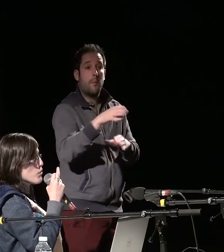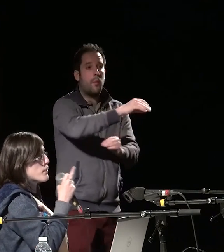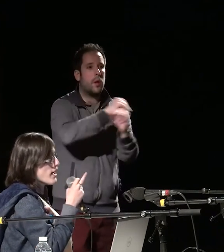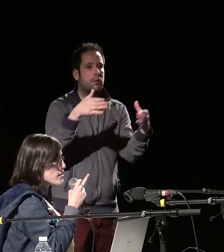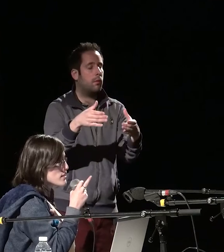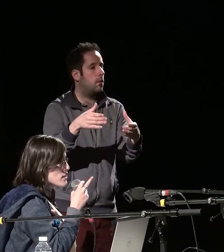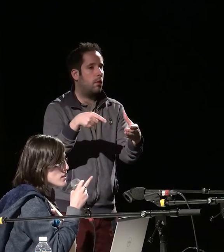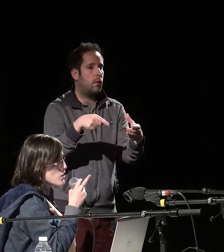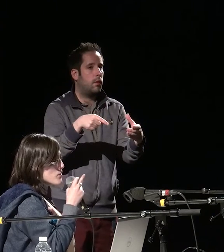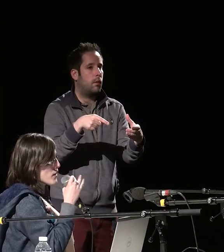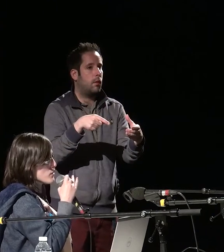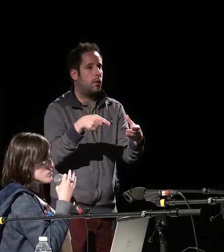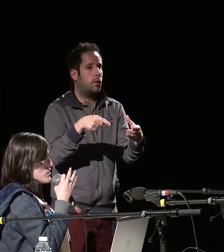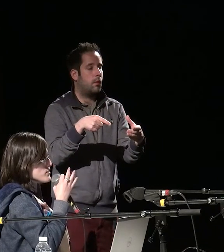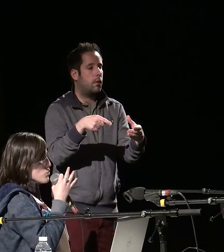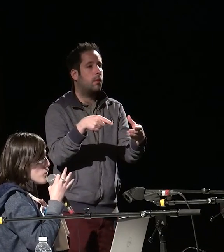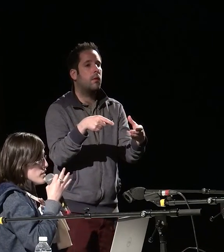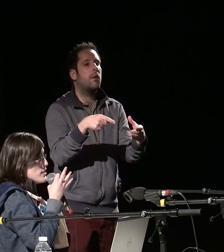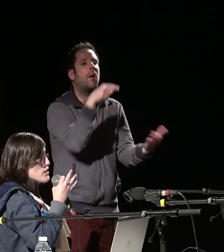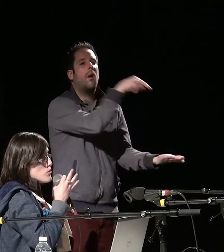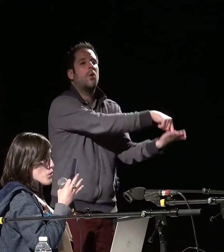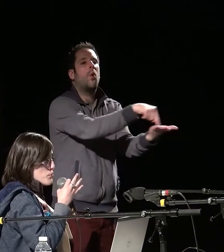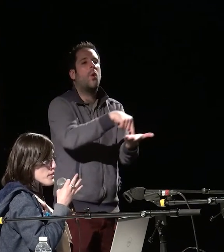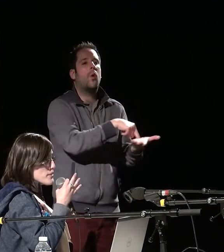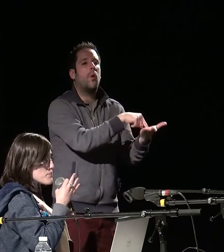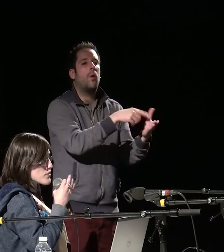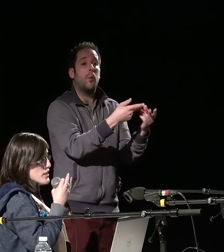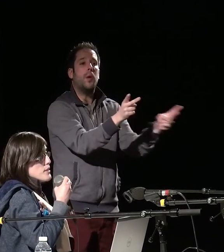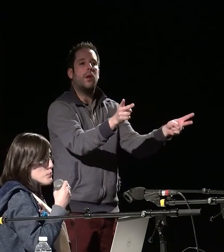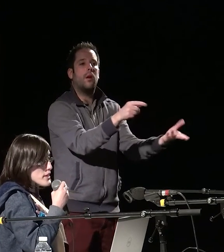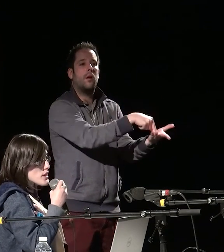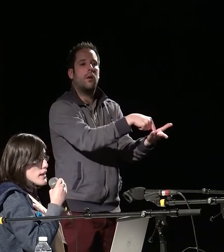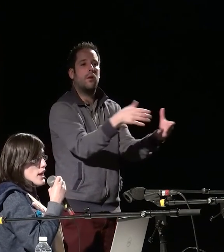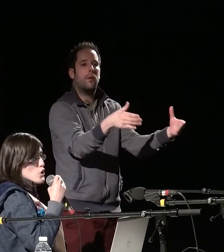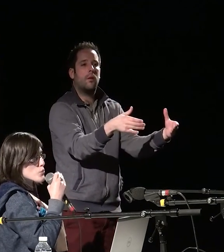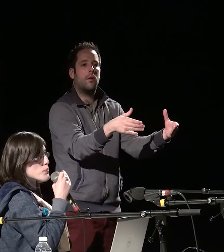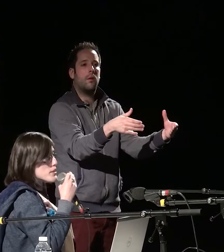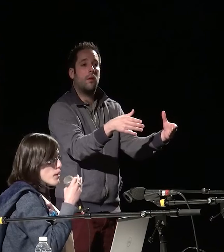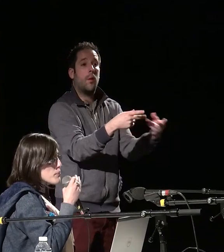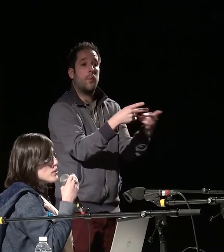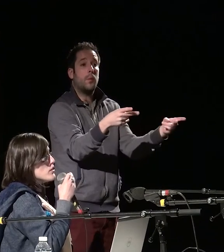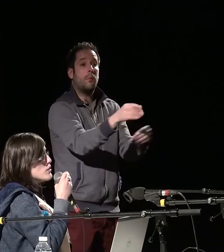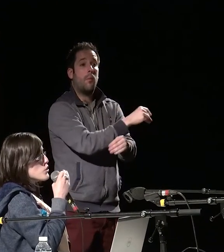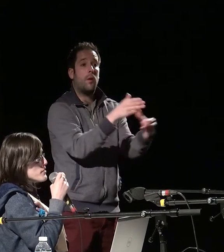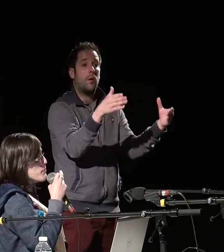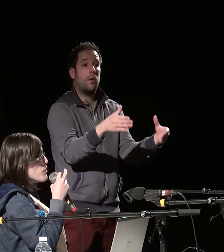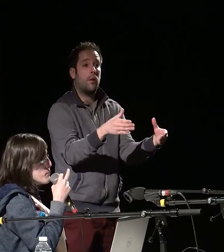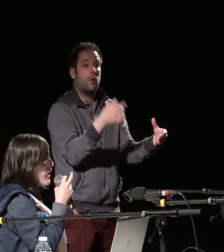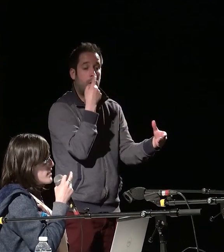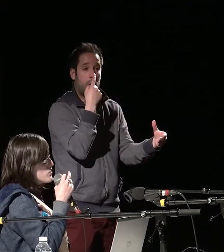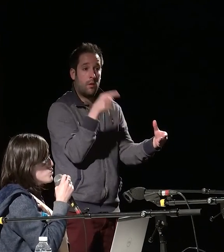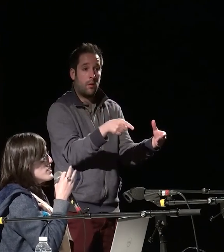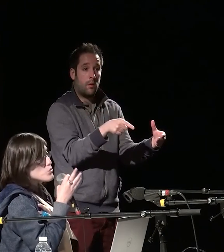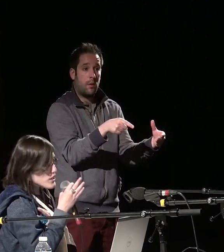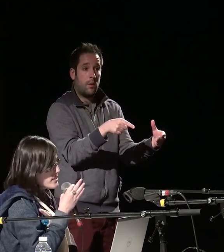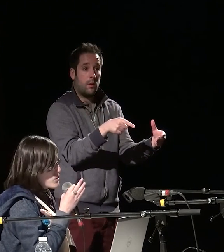commencé à prendre part dans ces endroits où il était en public, il était public. Ce public peuple commençait à prendre